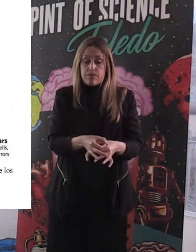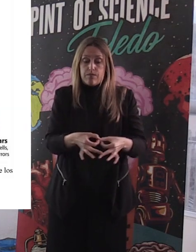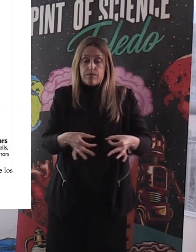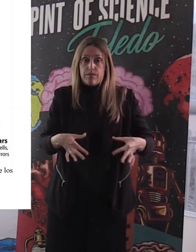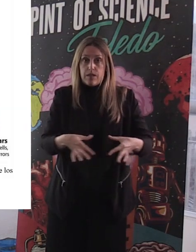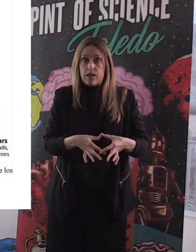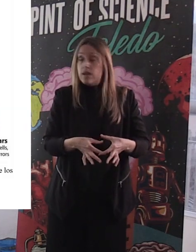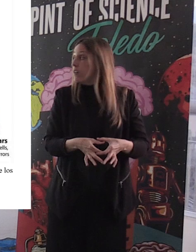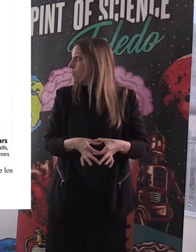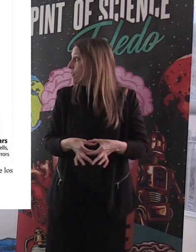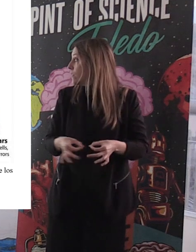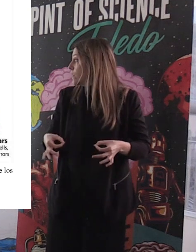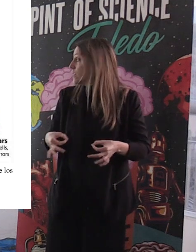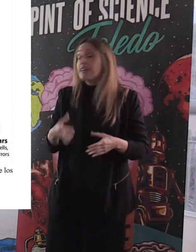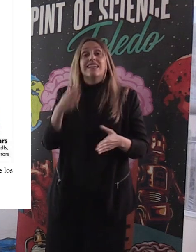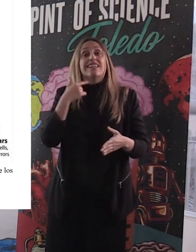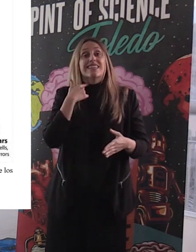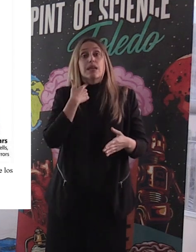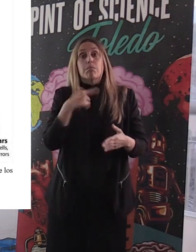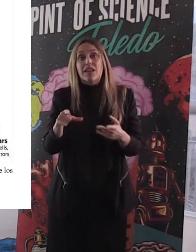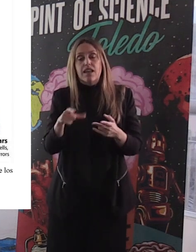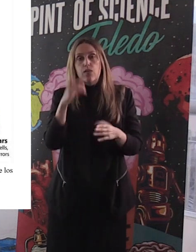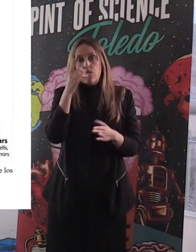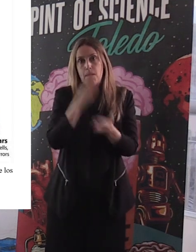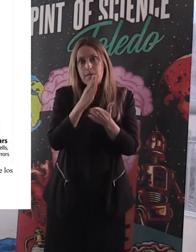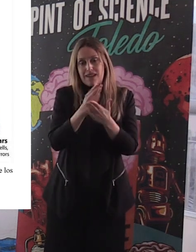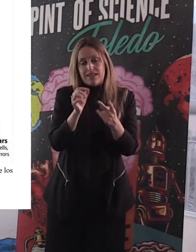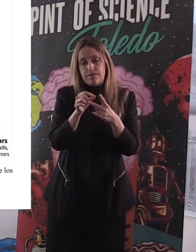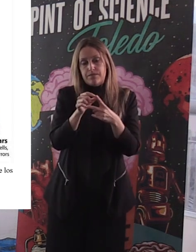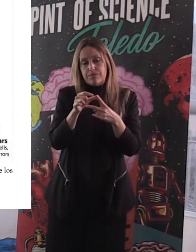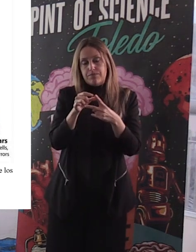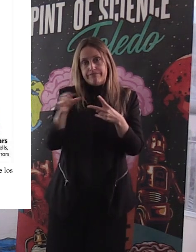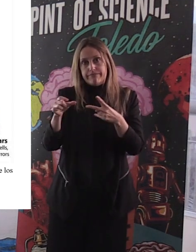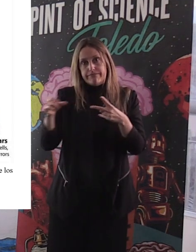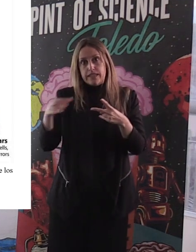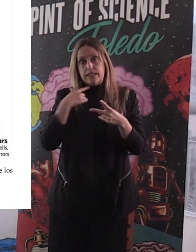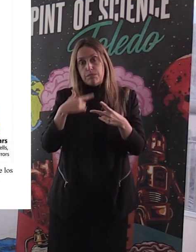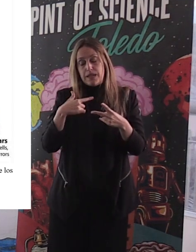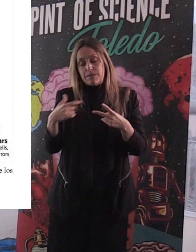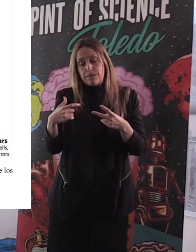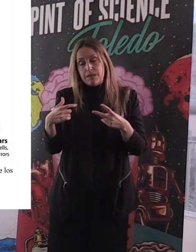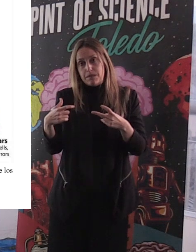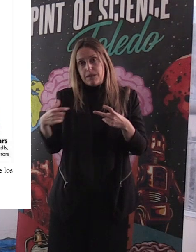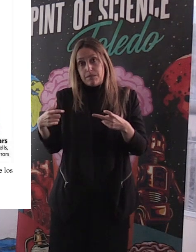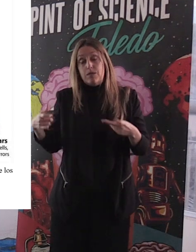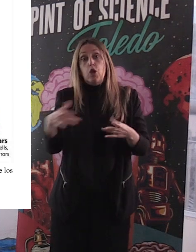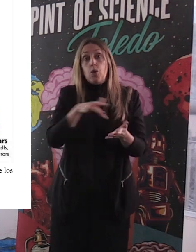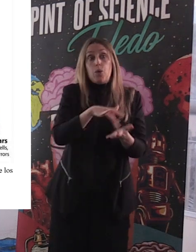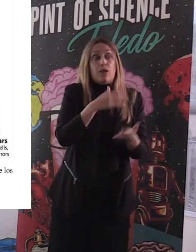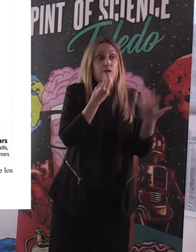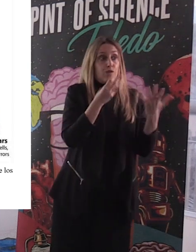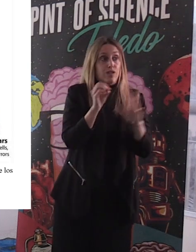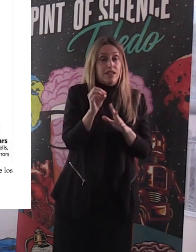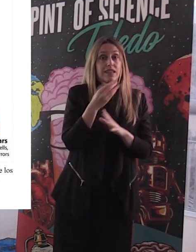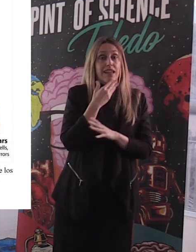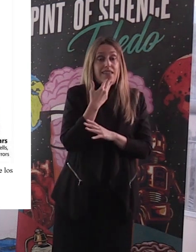división se pierde una parte del telómero, más y más. Con 80 años de edad ya no